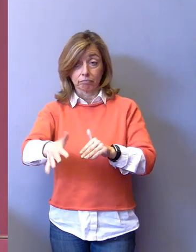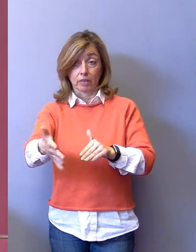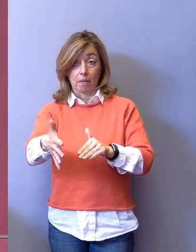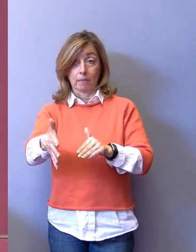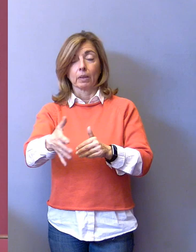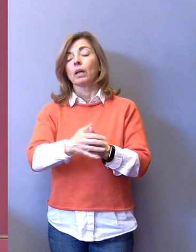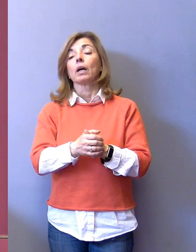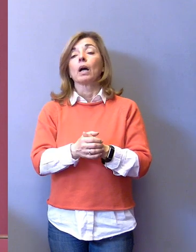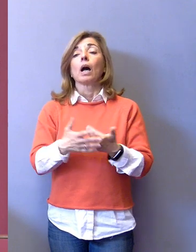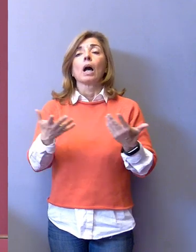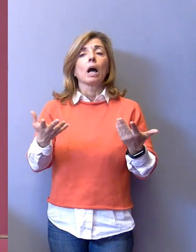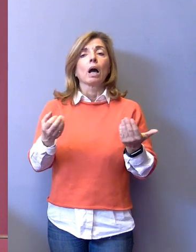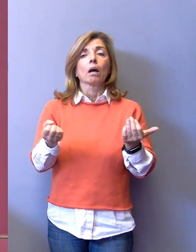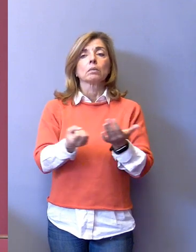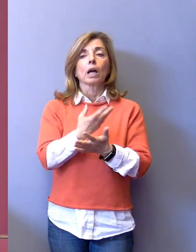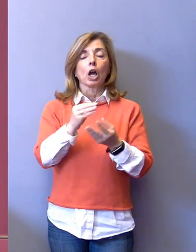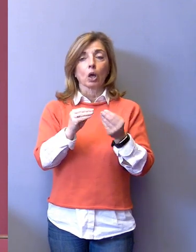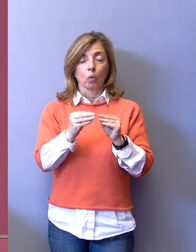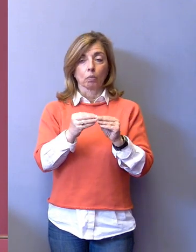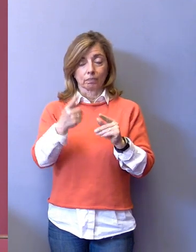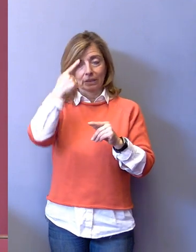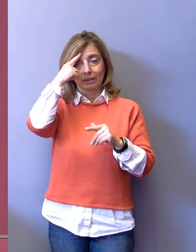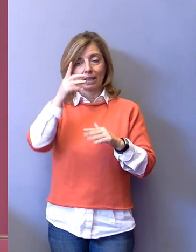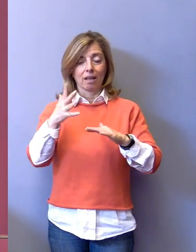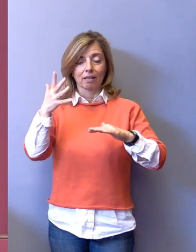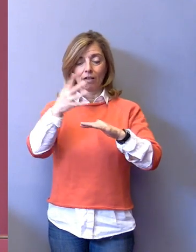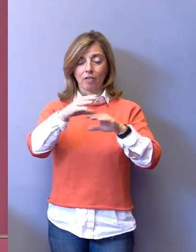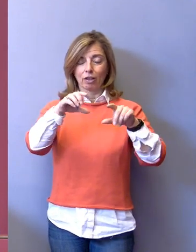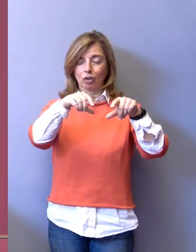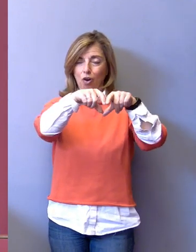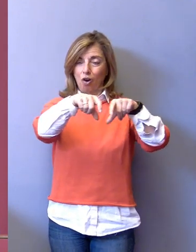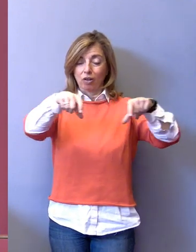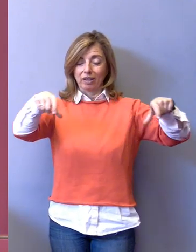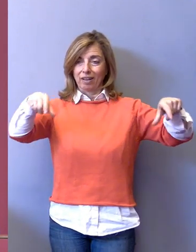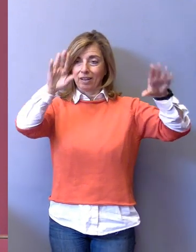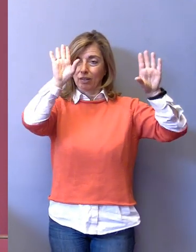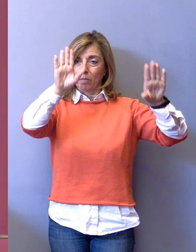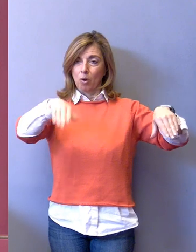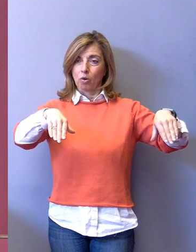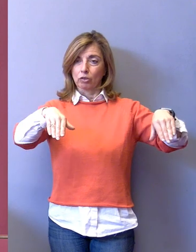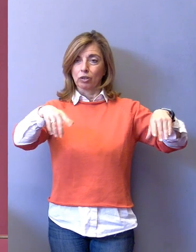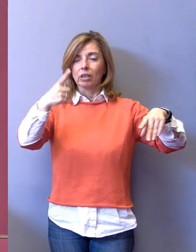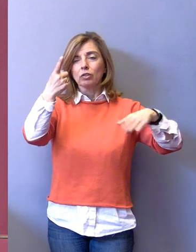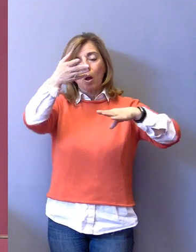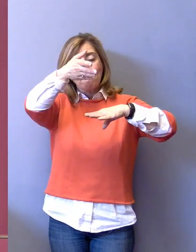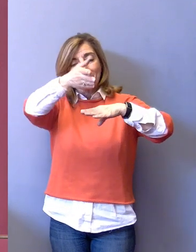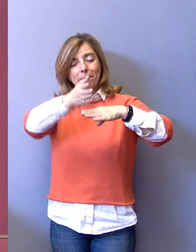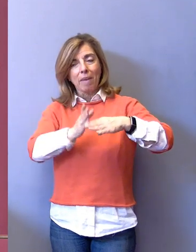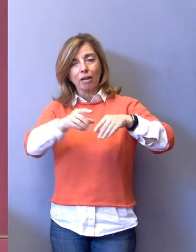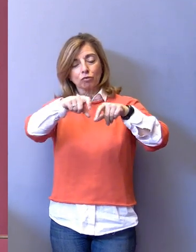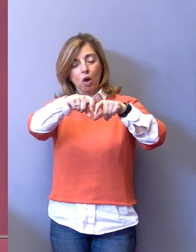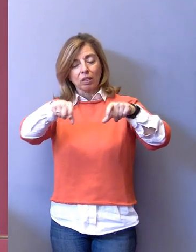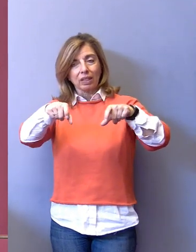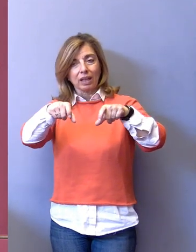come sa l'intervento di demolizione della diga ha lasciato una porzione di diga bianca